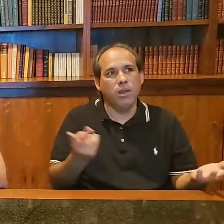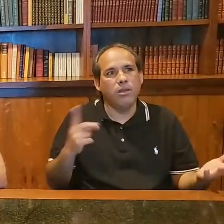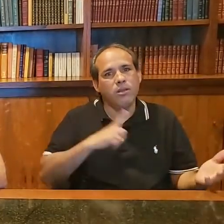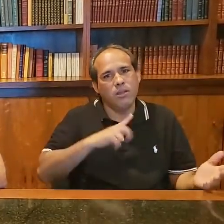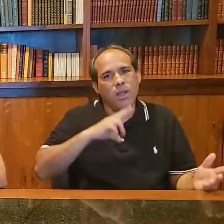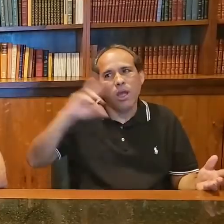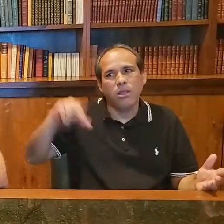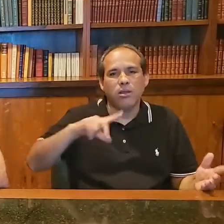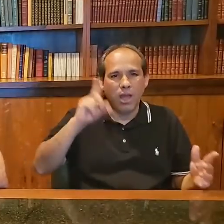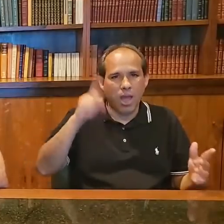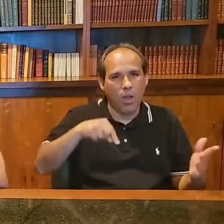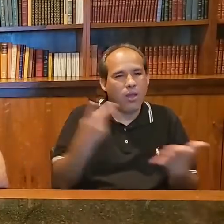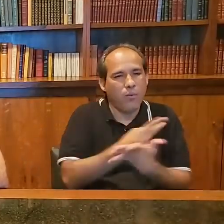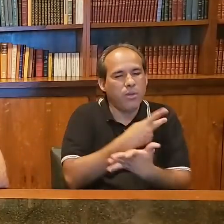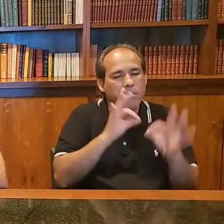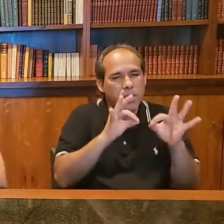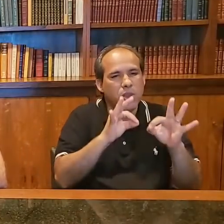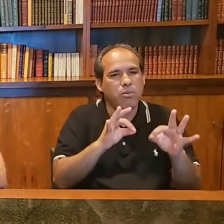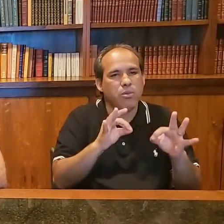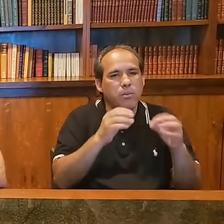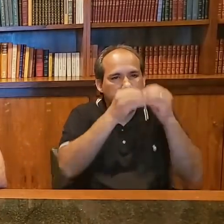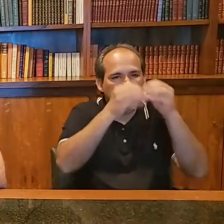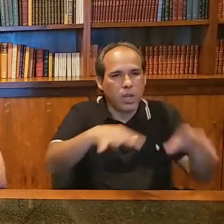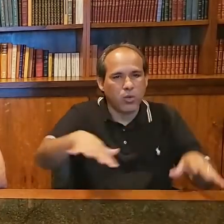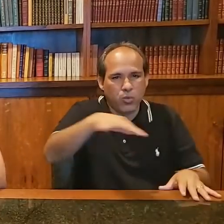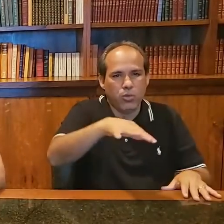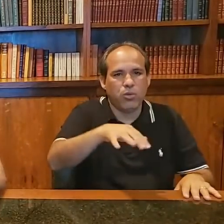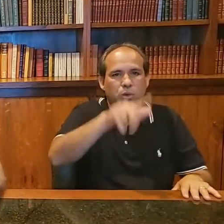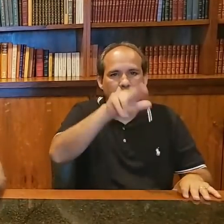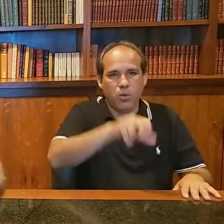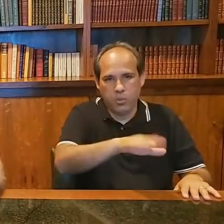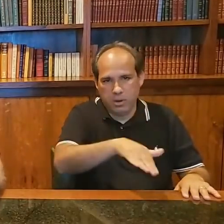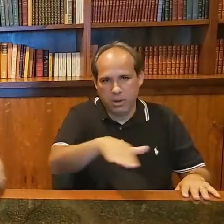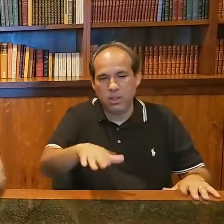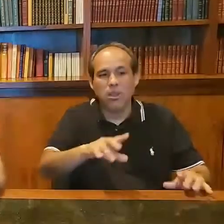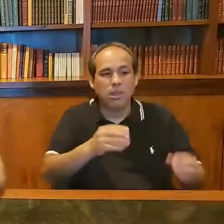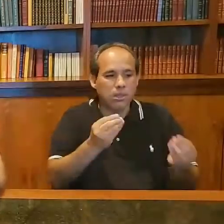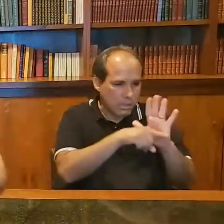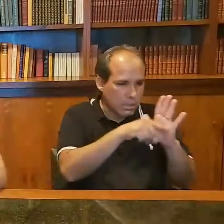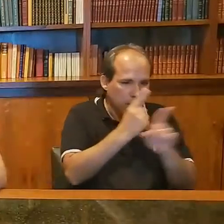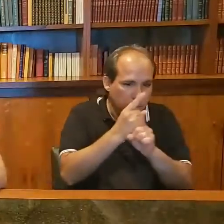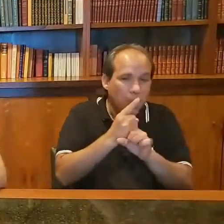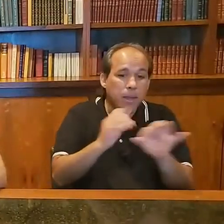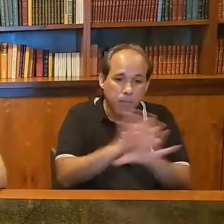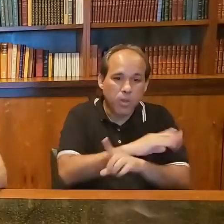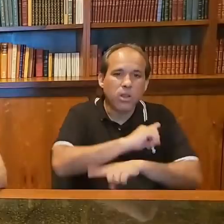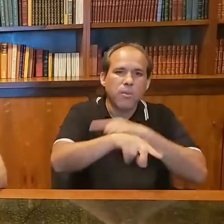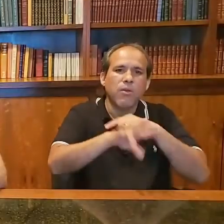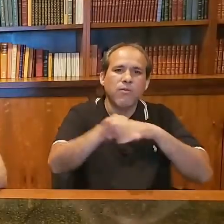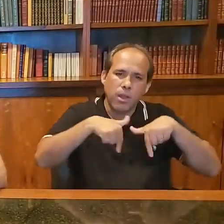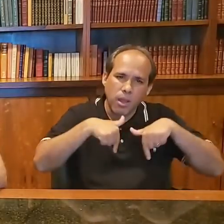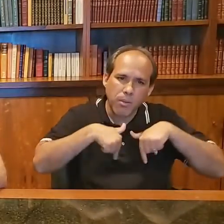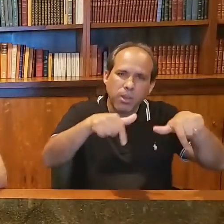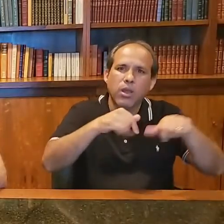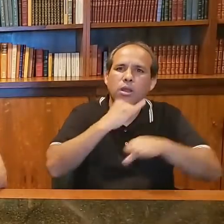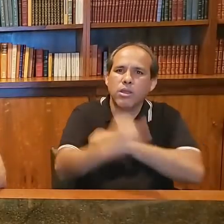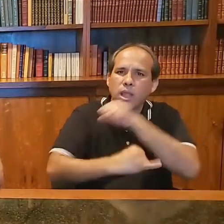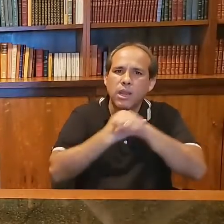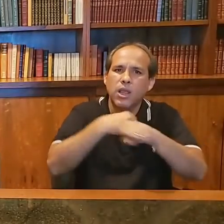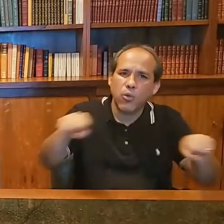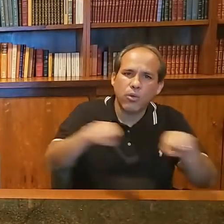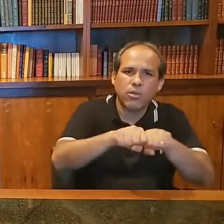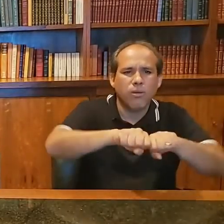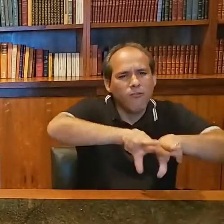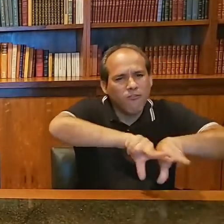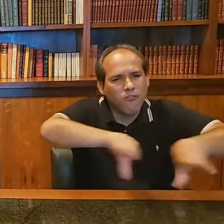mesmo, que eles tiveram. E aí, então, nós vamos tomar as providências com conexão, com internet e tudo mais.